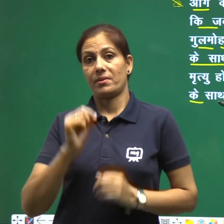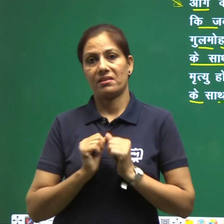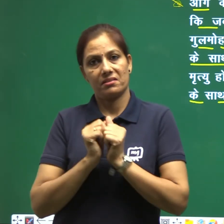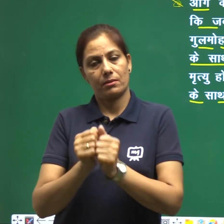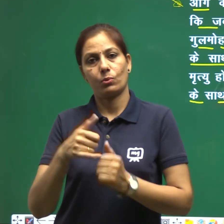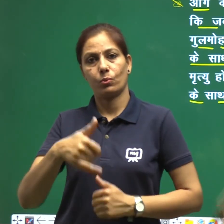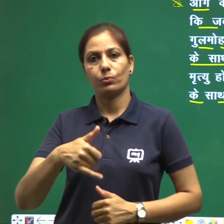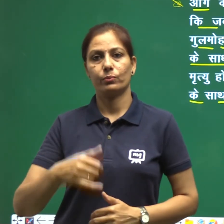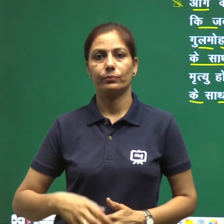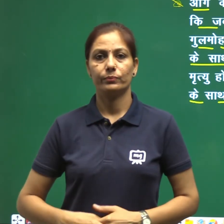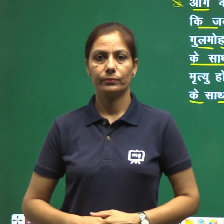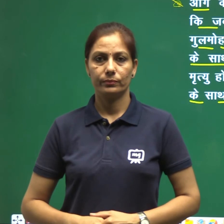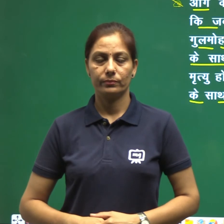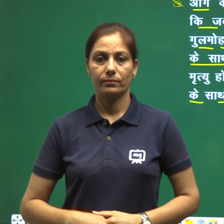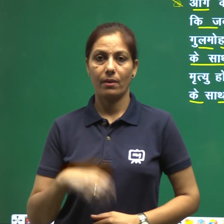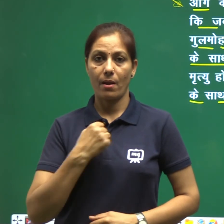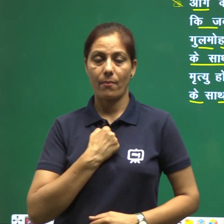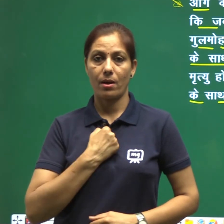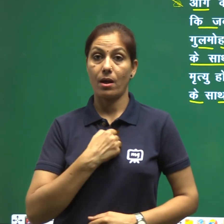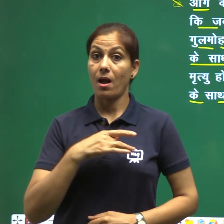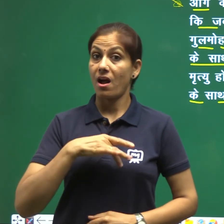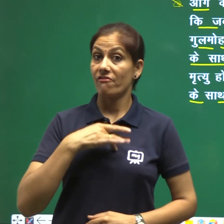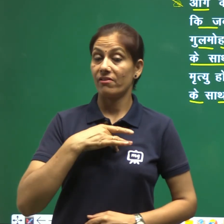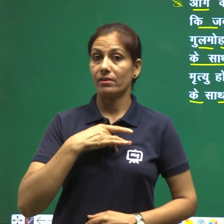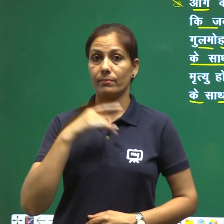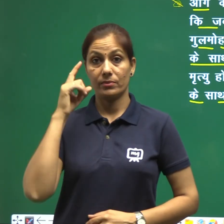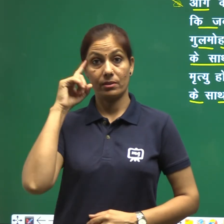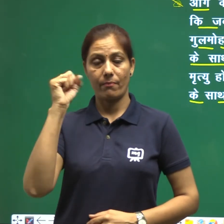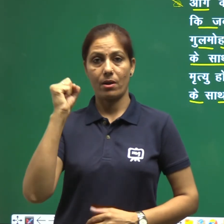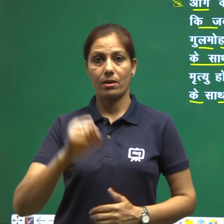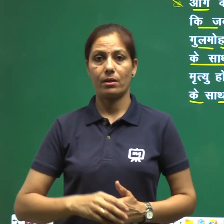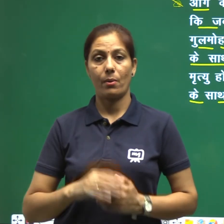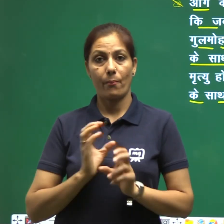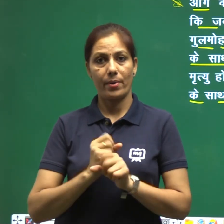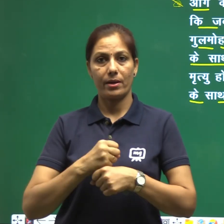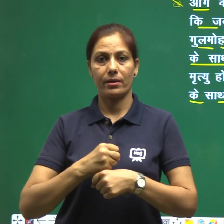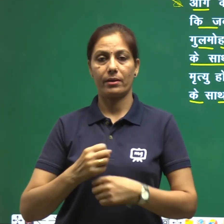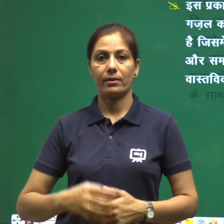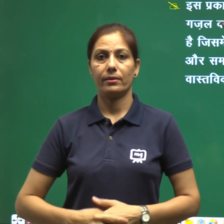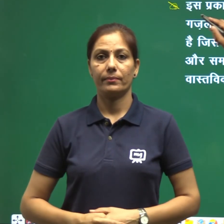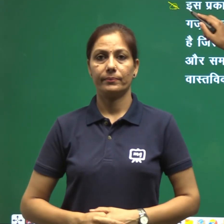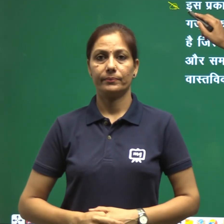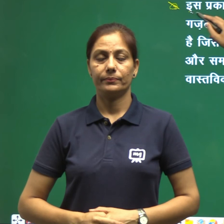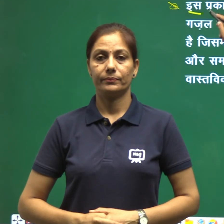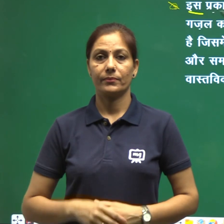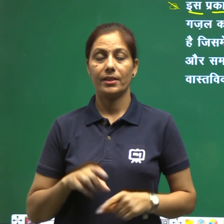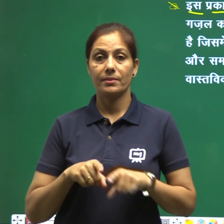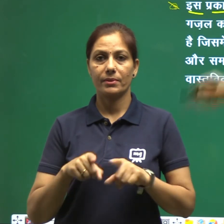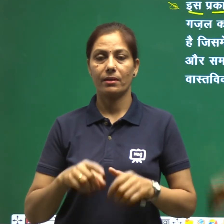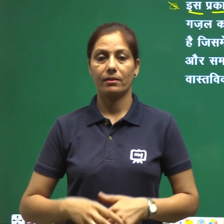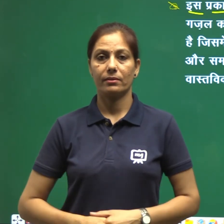हो, हमारा आत्मसम्मान बना रहे। इस